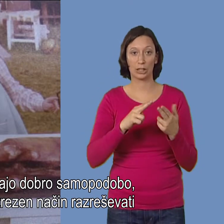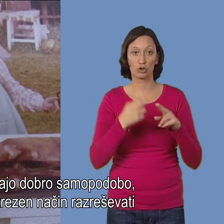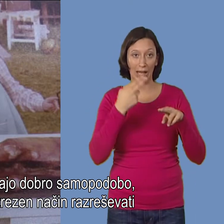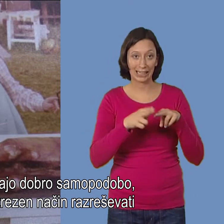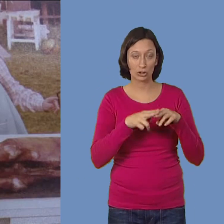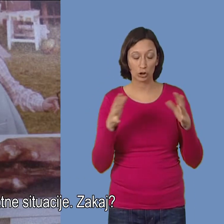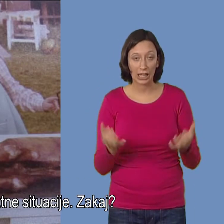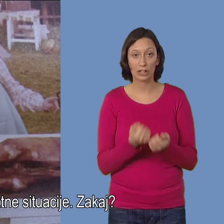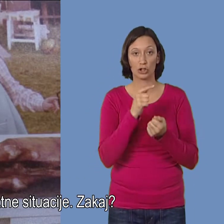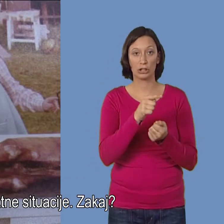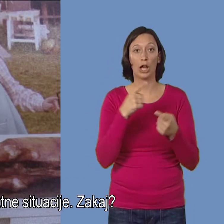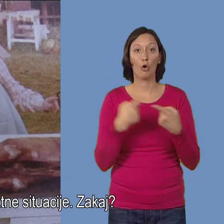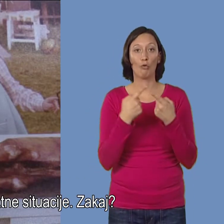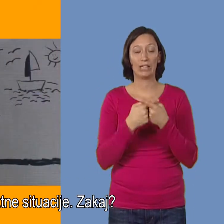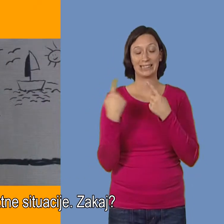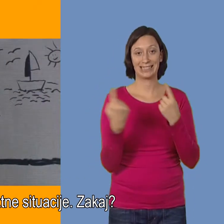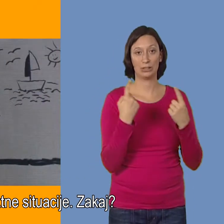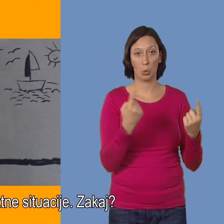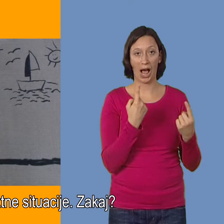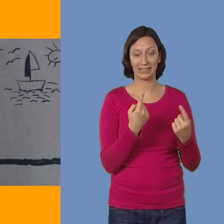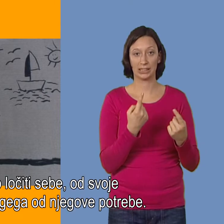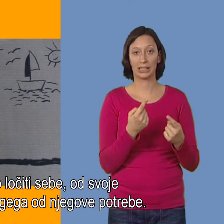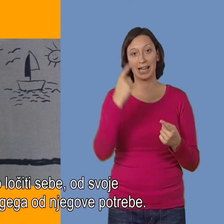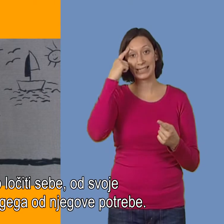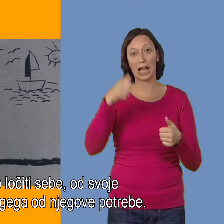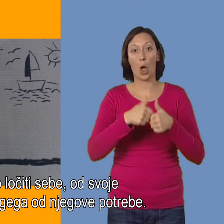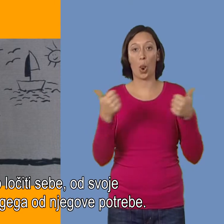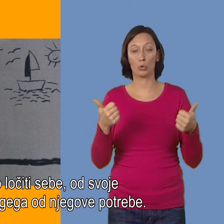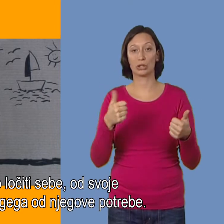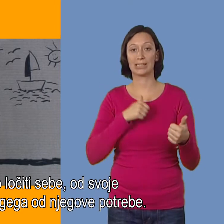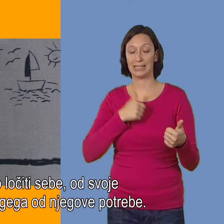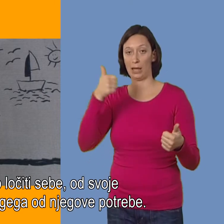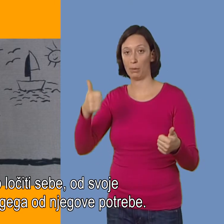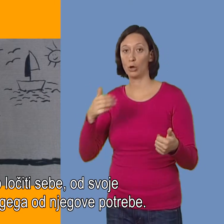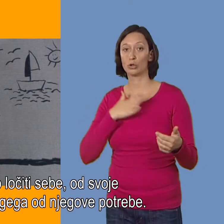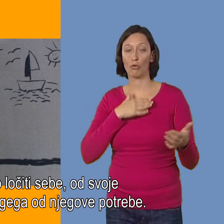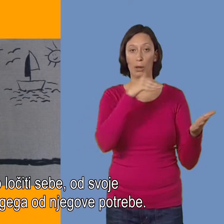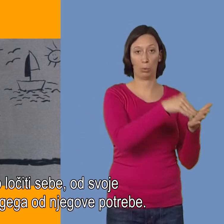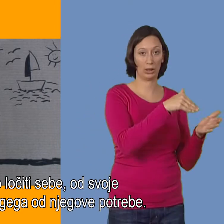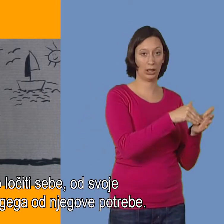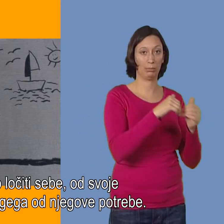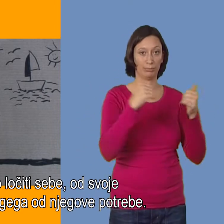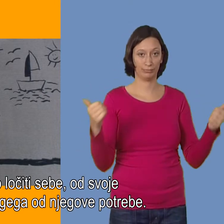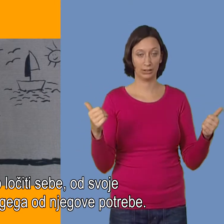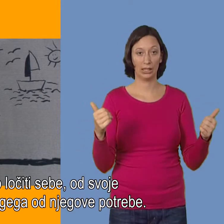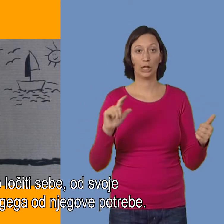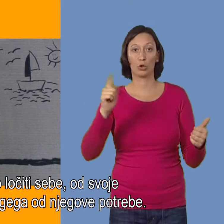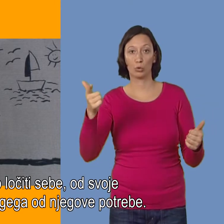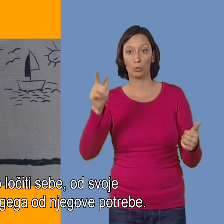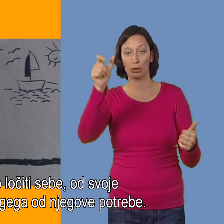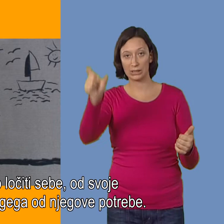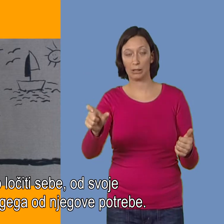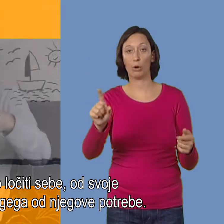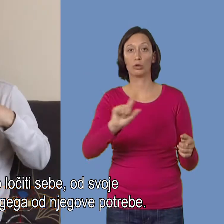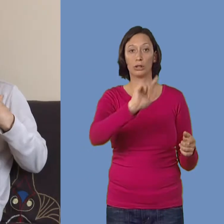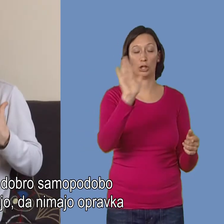način razreševati te konfliktne situacije. Zakaj? Ker znajo ločiti sebe od svoje potrebe in drugega od